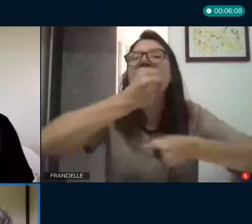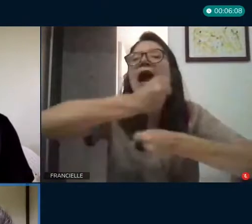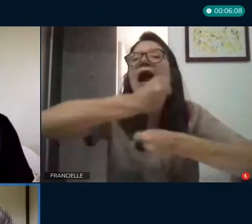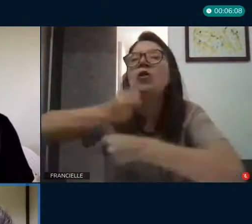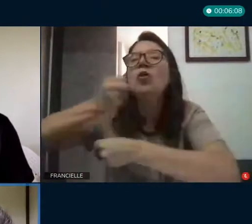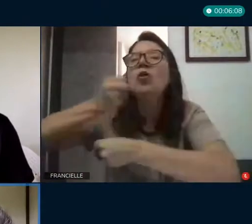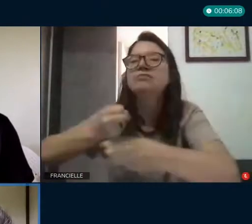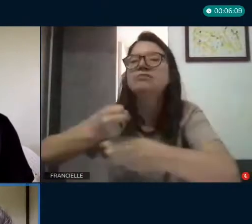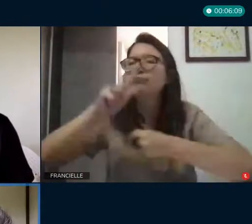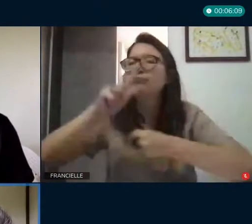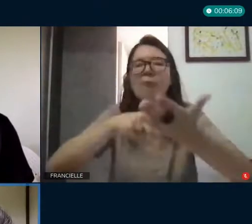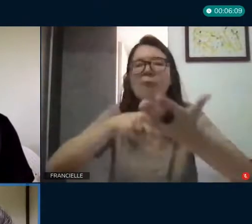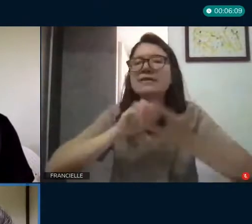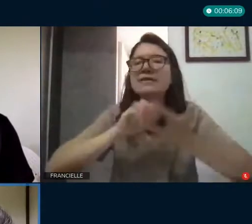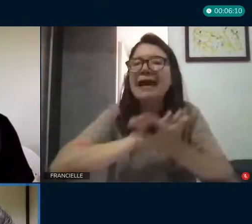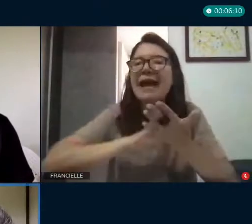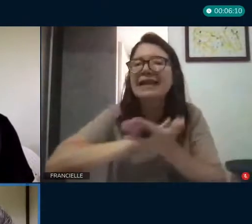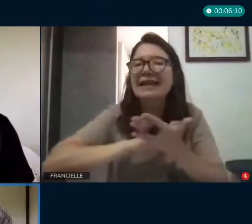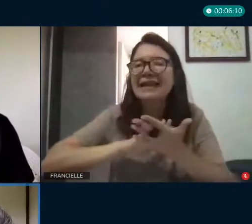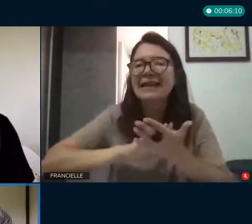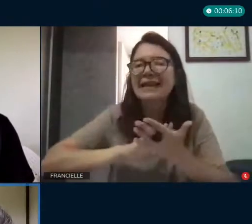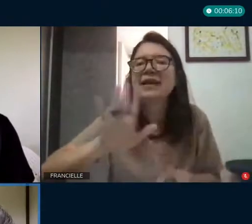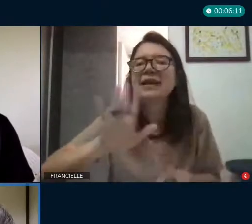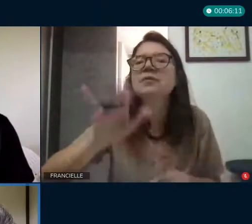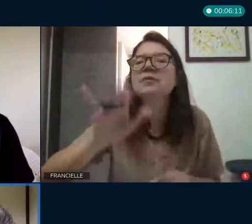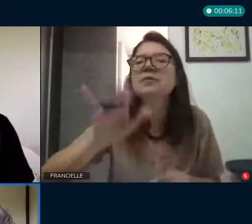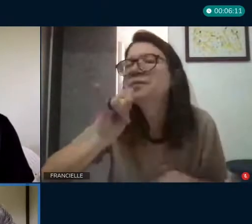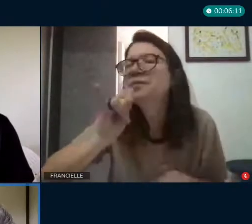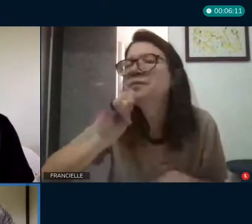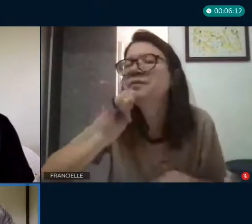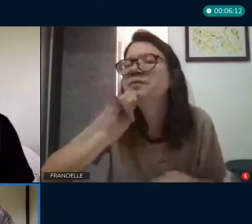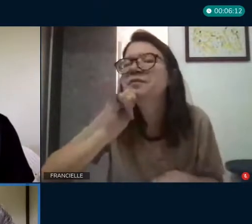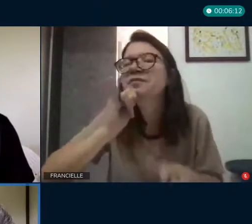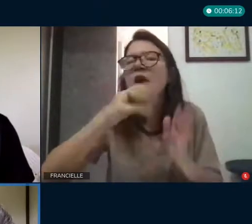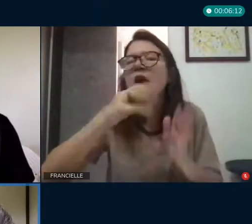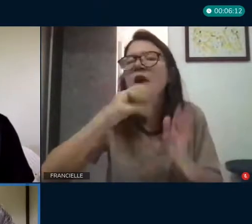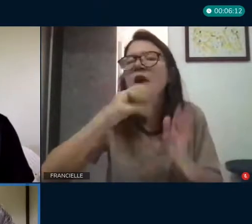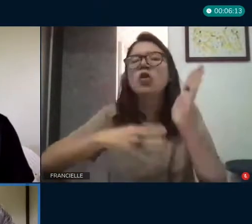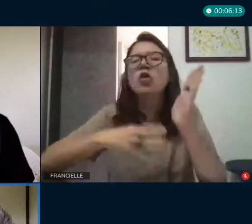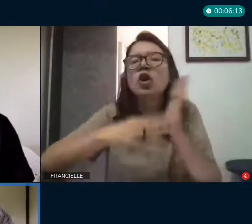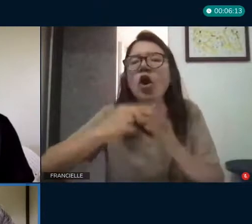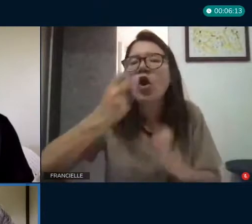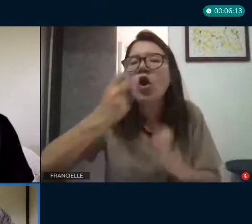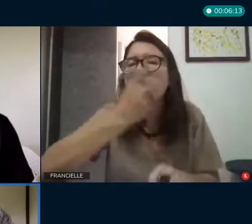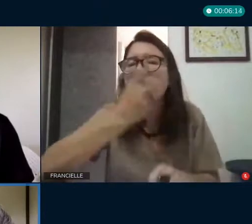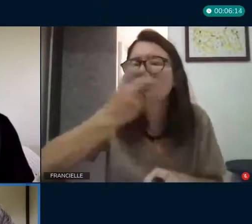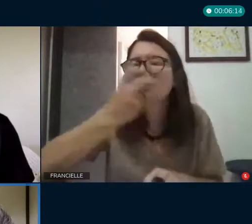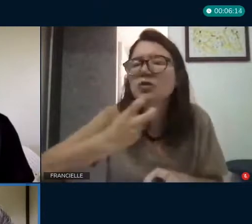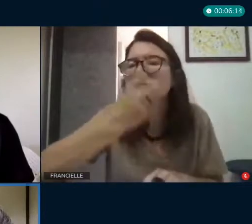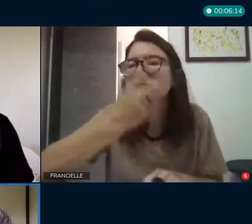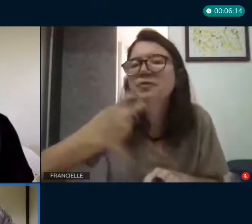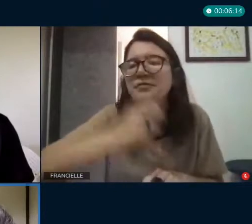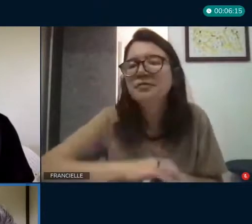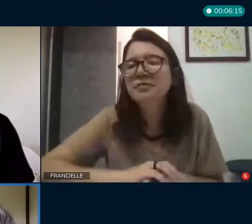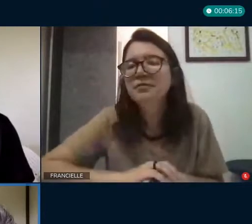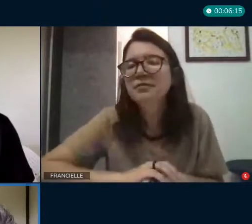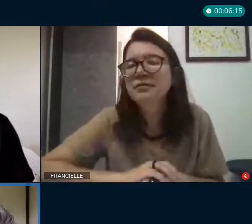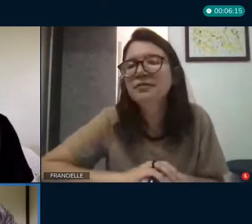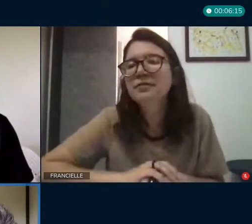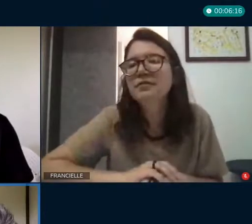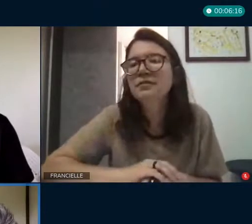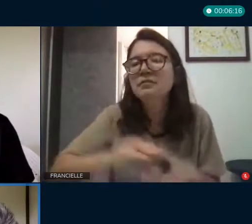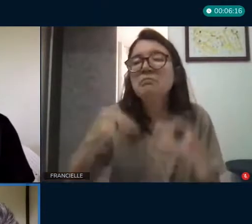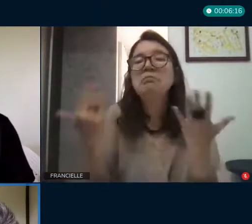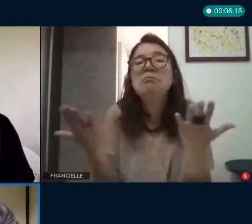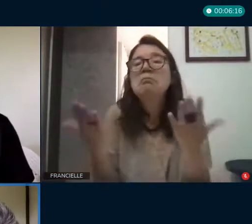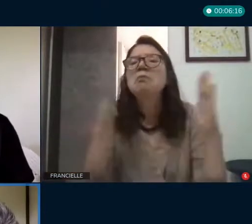e tem um detalhamento sobre as informações. Mas eu gostaria de saber algumas